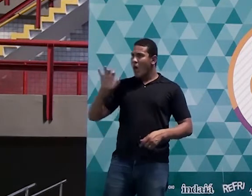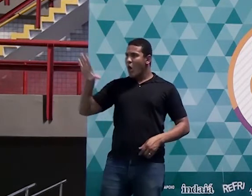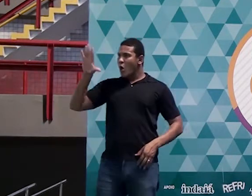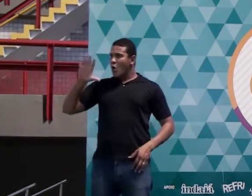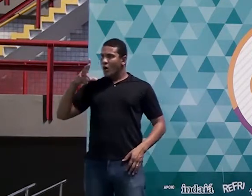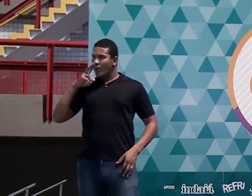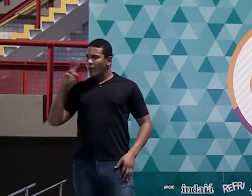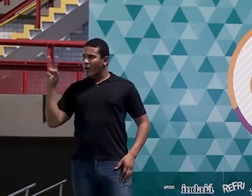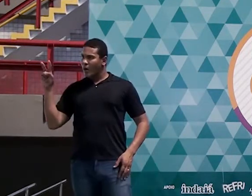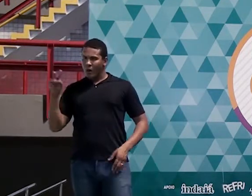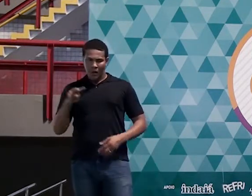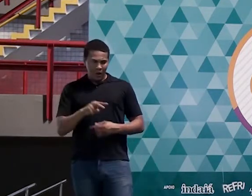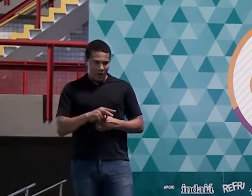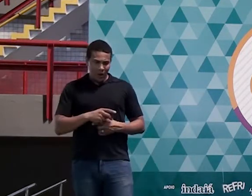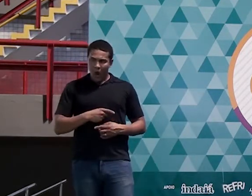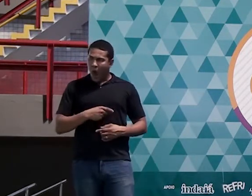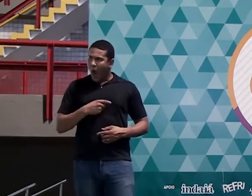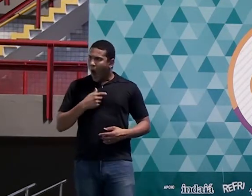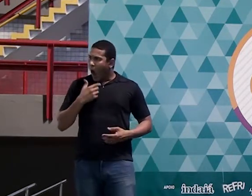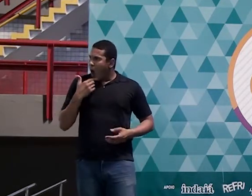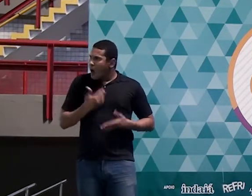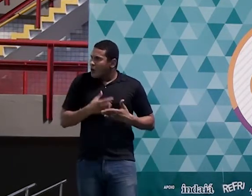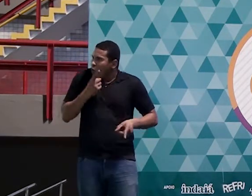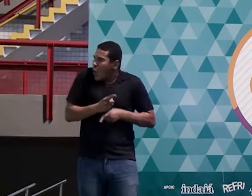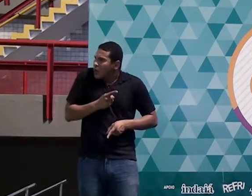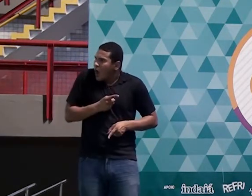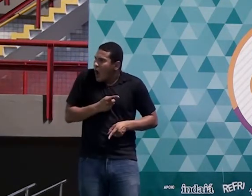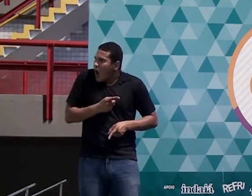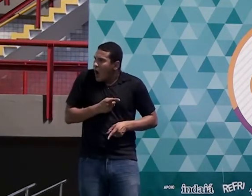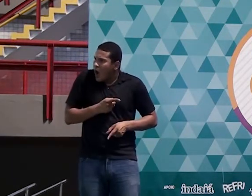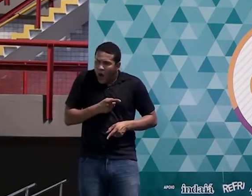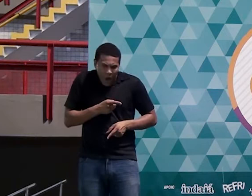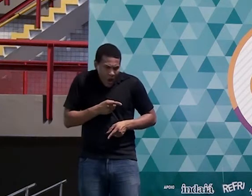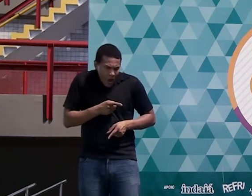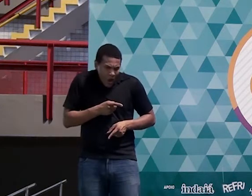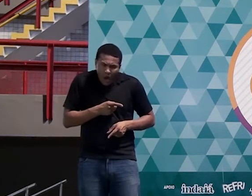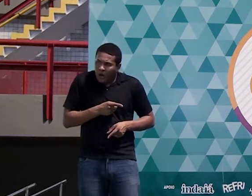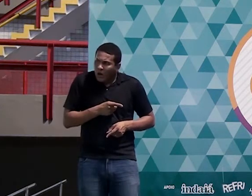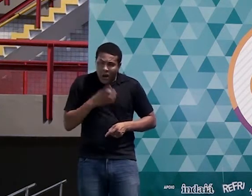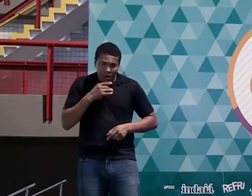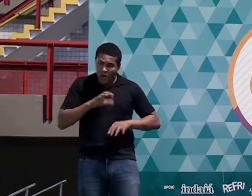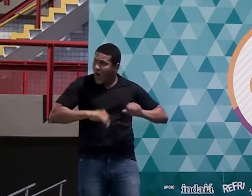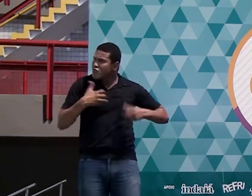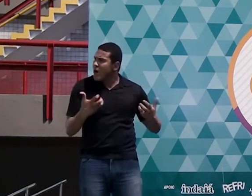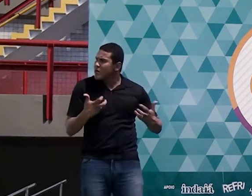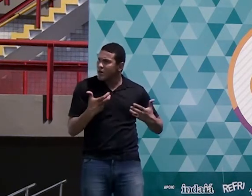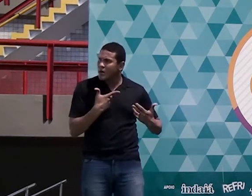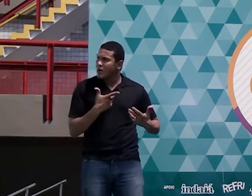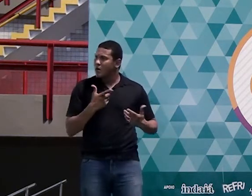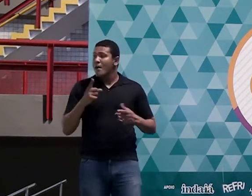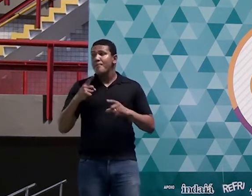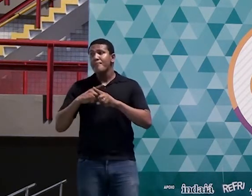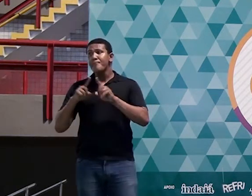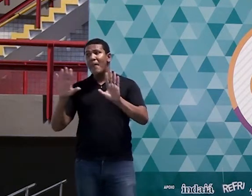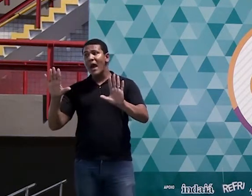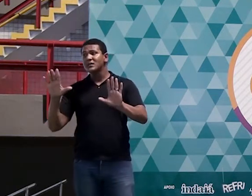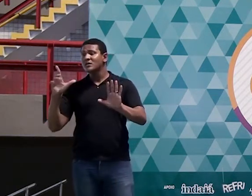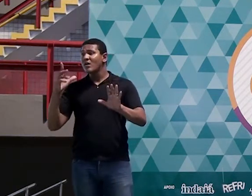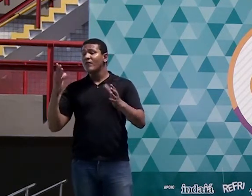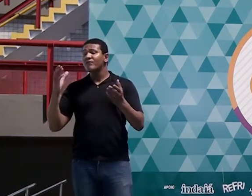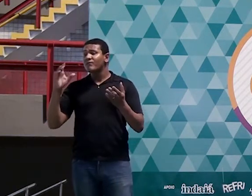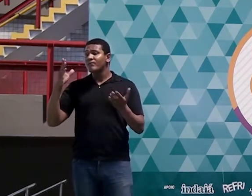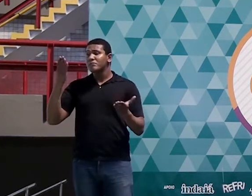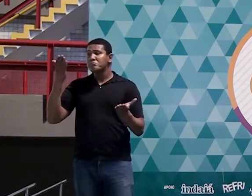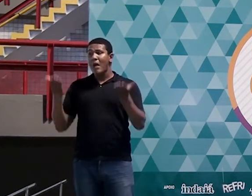necessário. O problema é que quem é que está mais forte? O mundo árabe ou o mundo europeu? O mundo árabe.